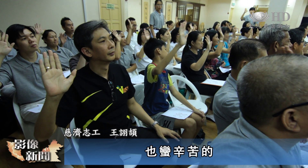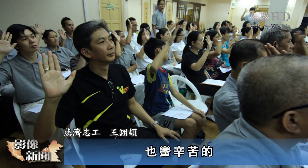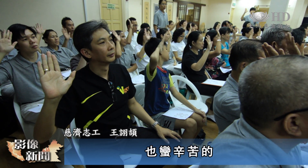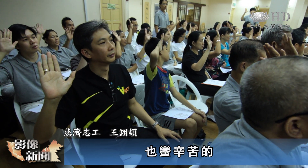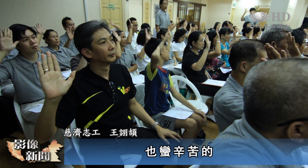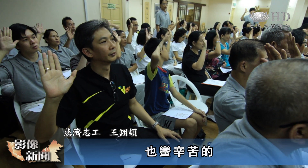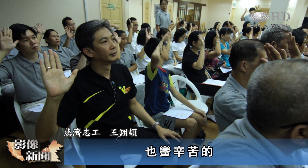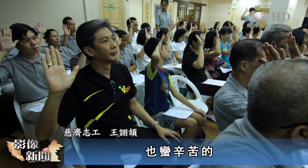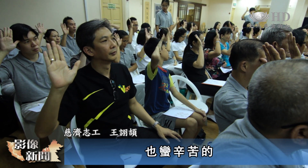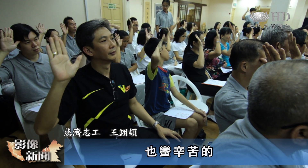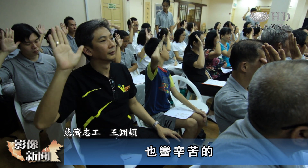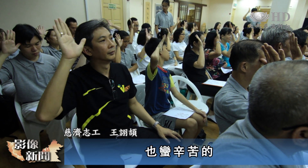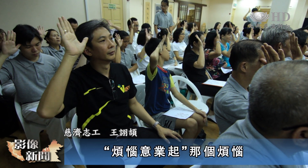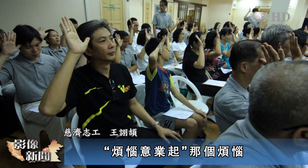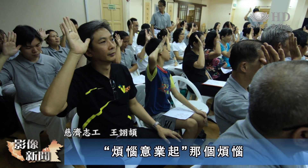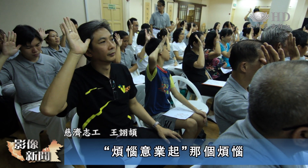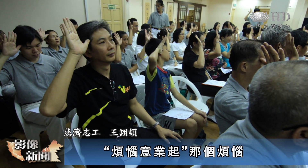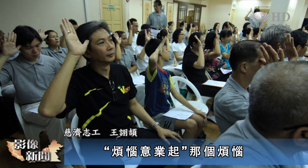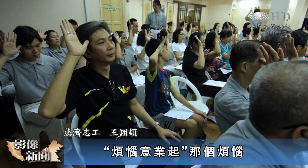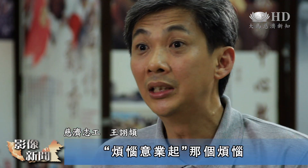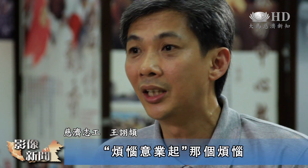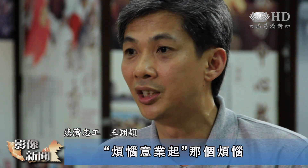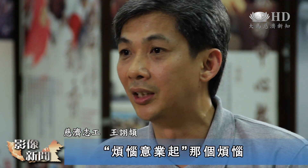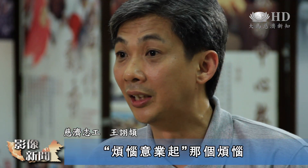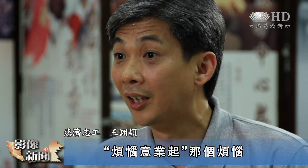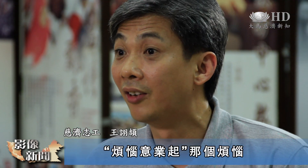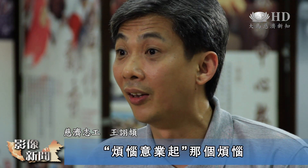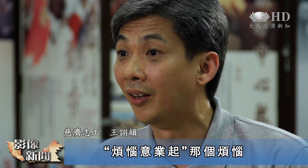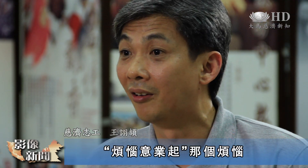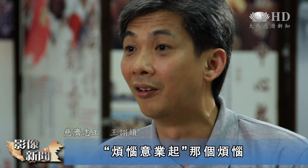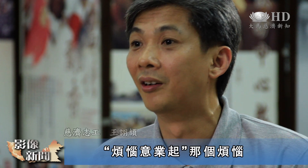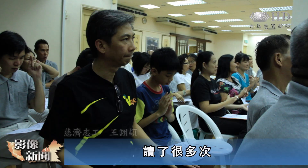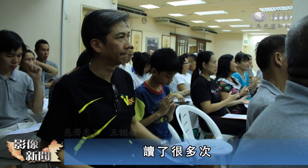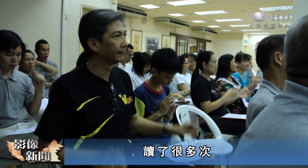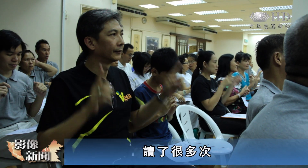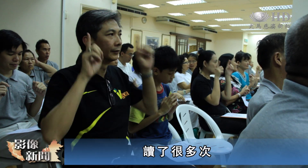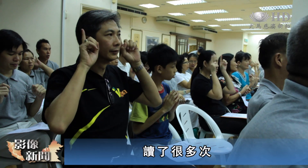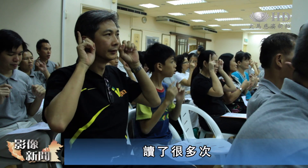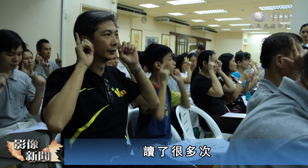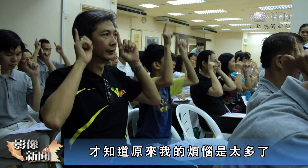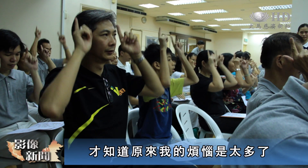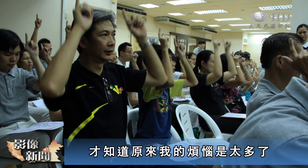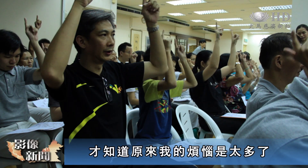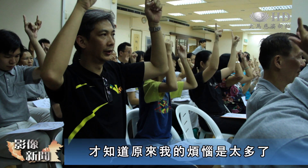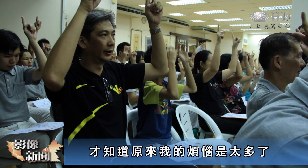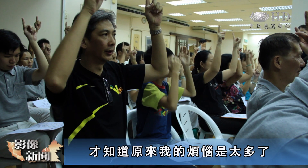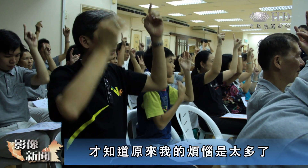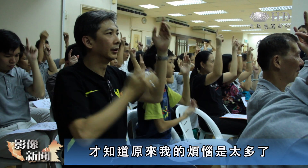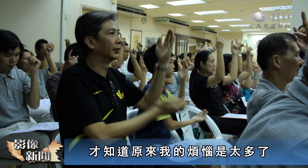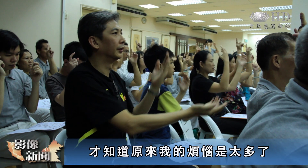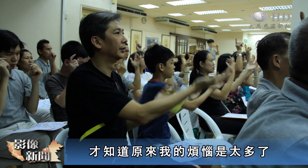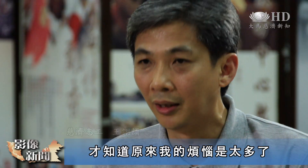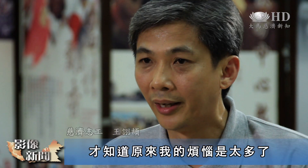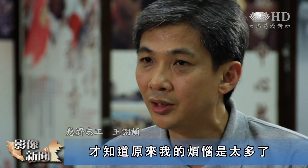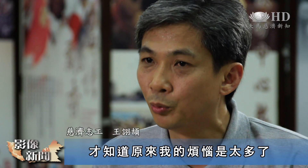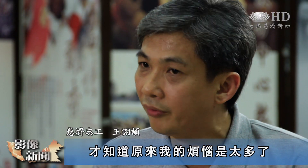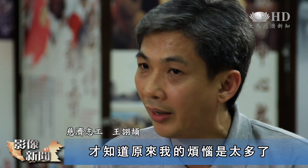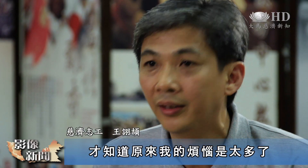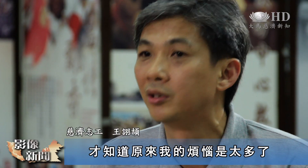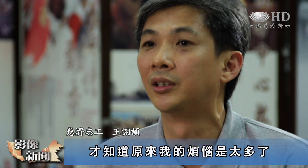常辛苦的。烦恼一夜起那个烦恼哈，读了很多次，才知道原来是我的烦恼是太